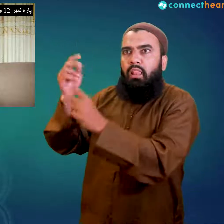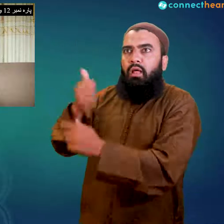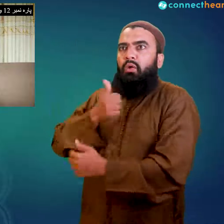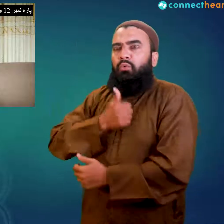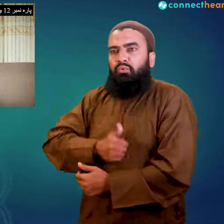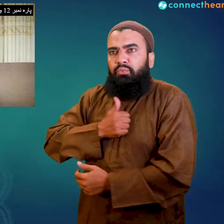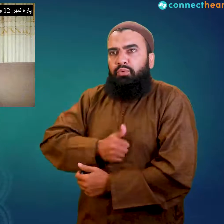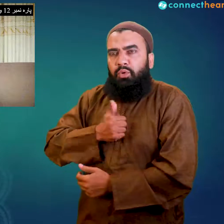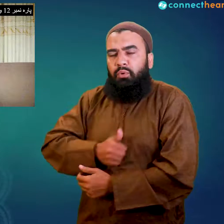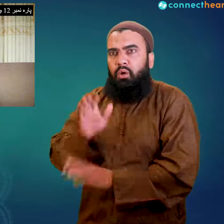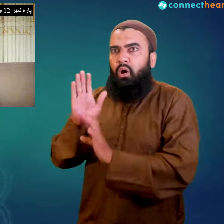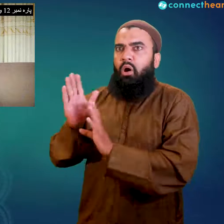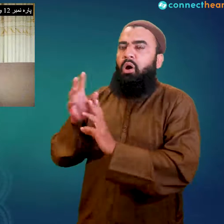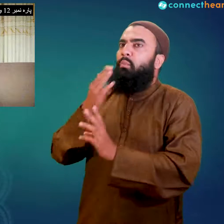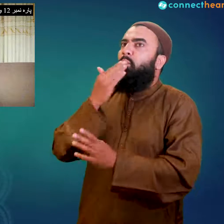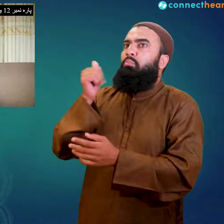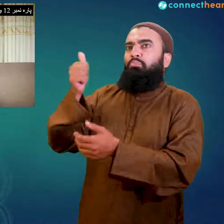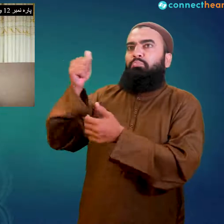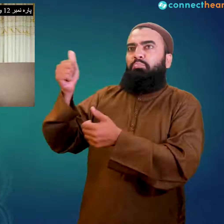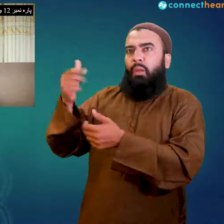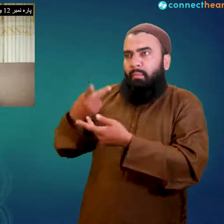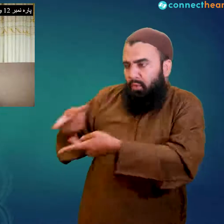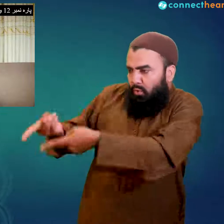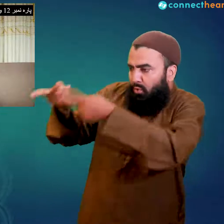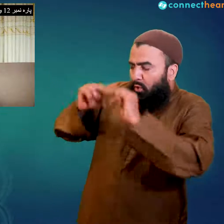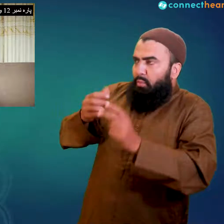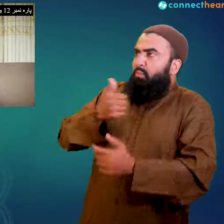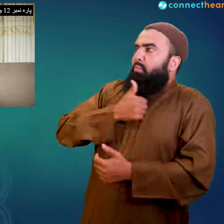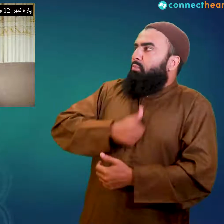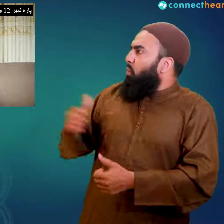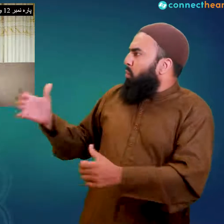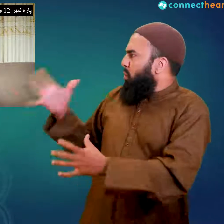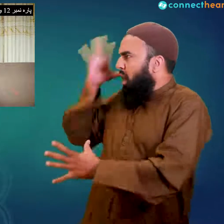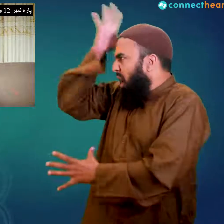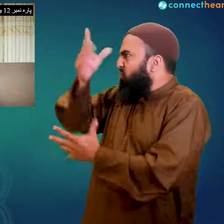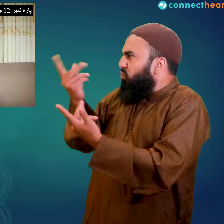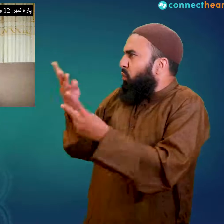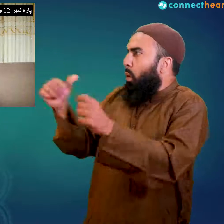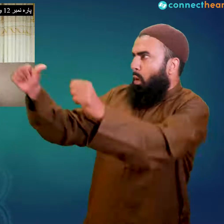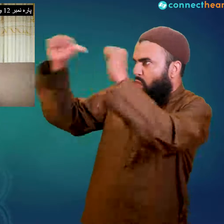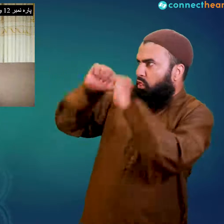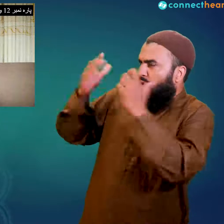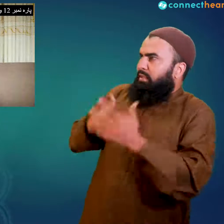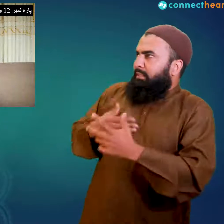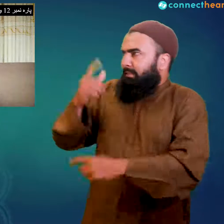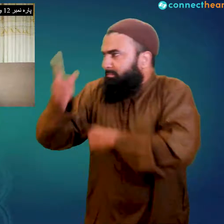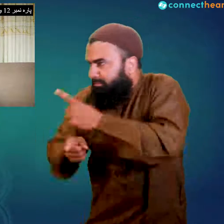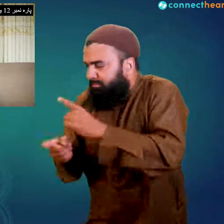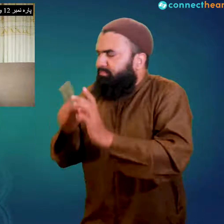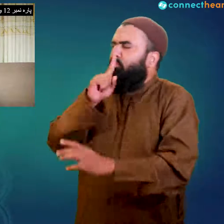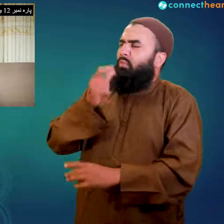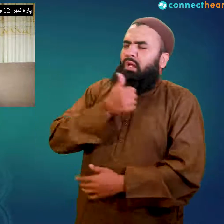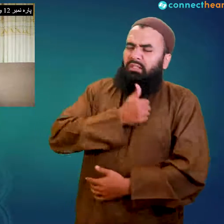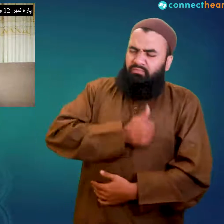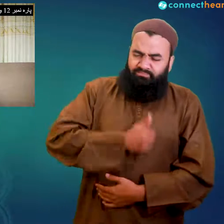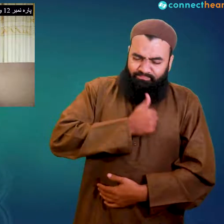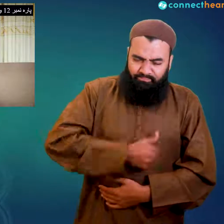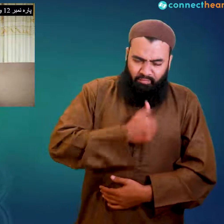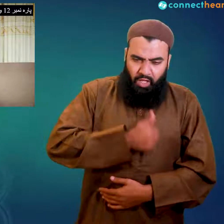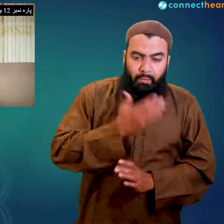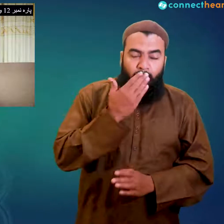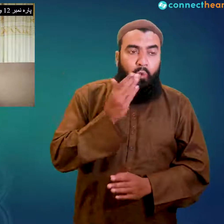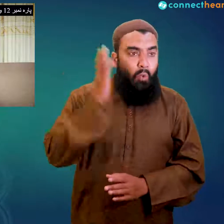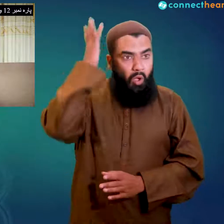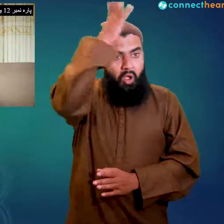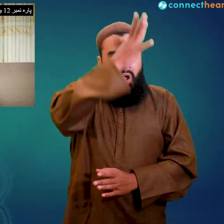ساتھ جو اس قسم کے حالات پیش آ رہے ہیں تو اس میں آپ صلی اللہ علیہ وسلم کی تشفی اور تسلی ہے۔ اور اسی طرح